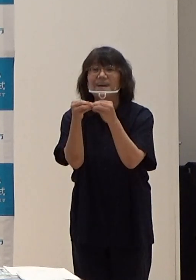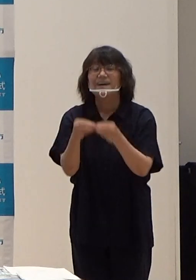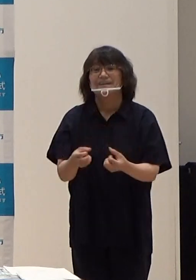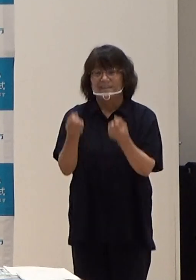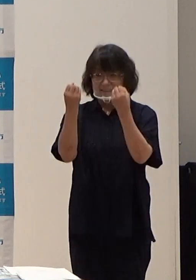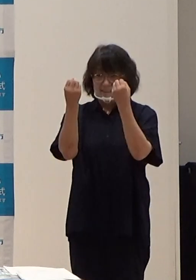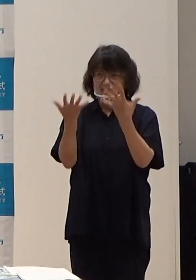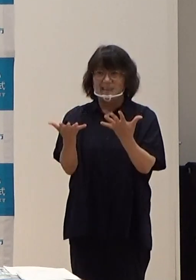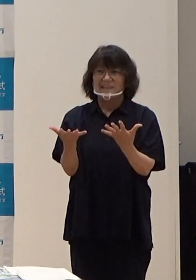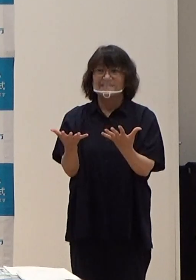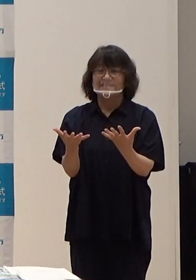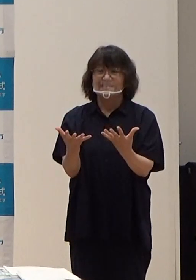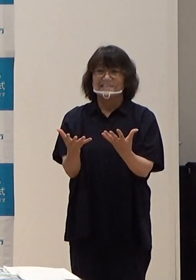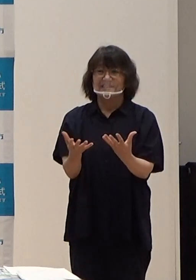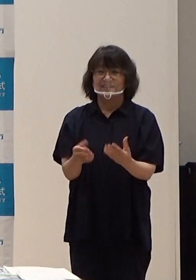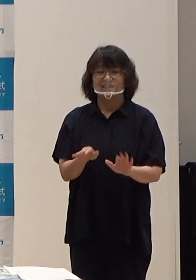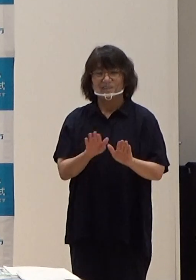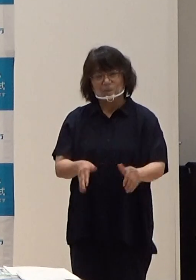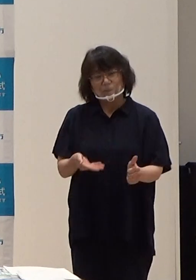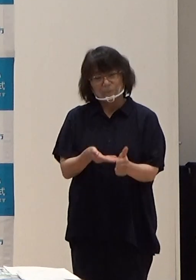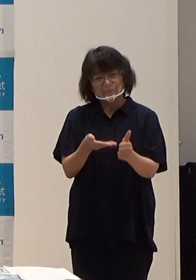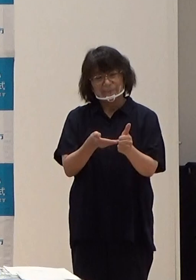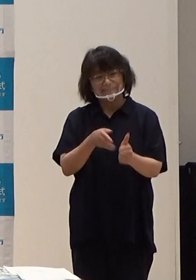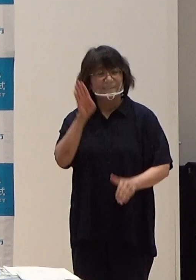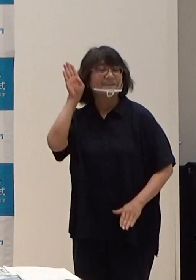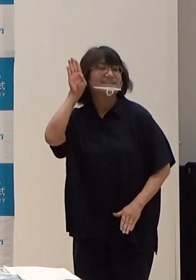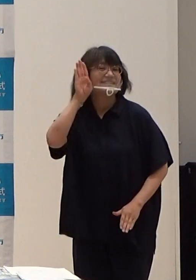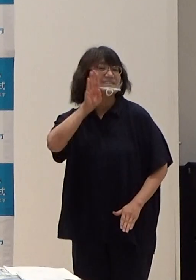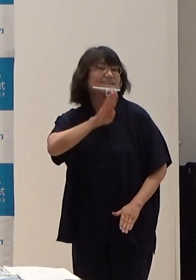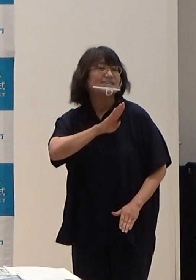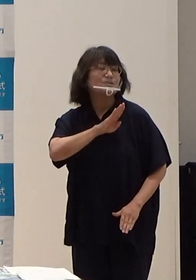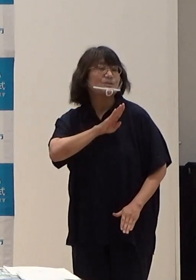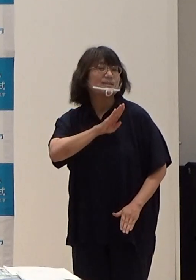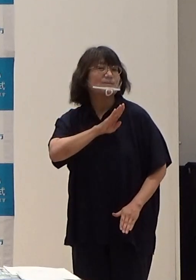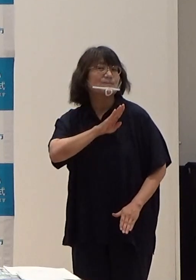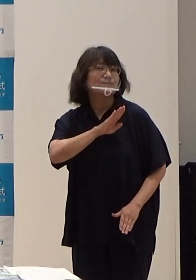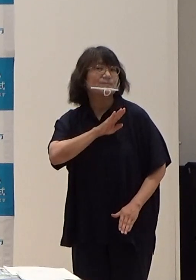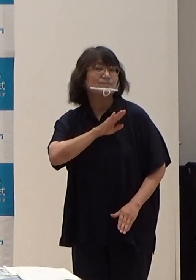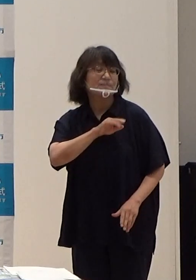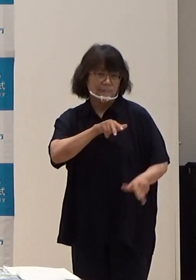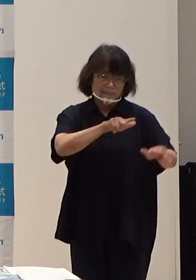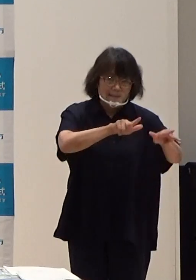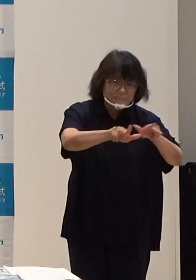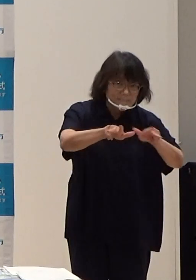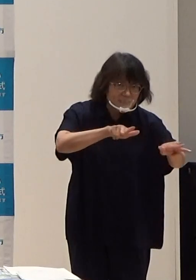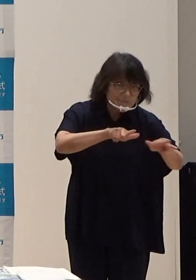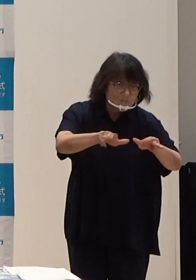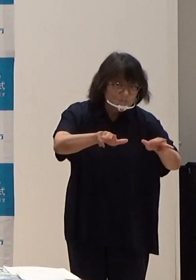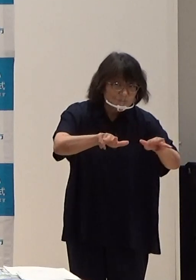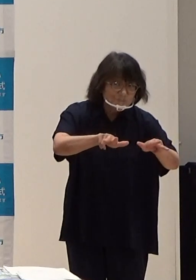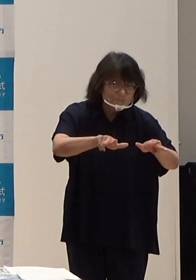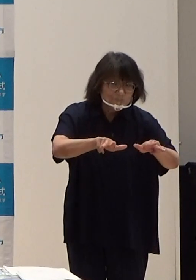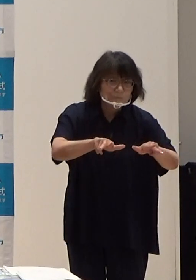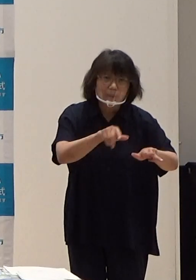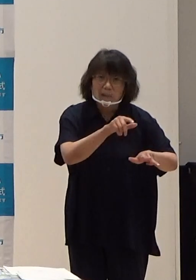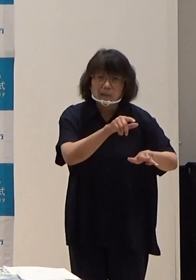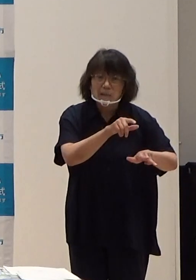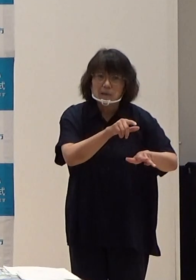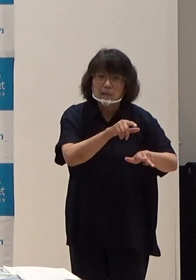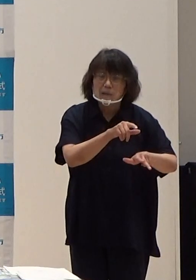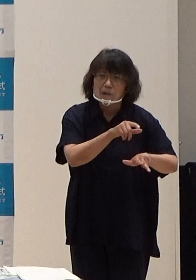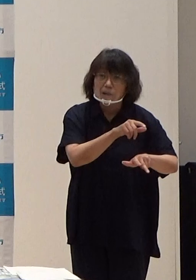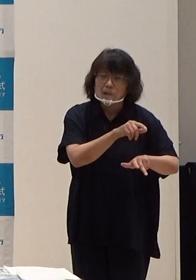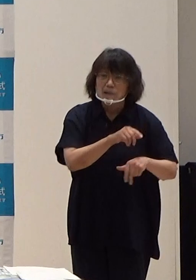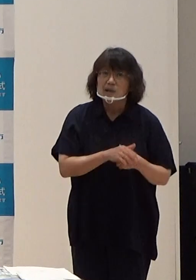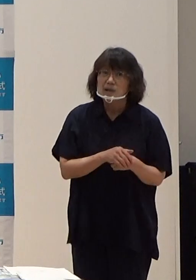この、子育てしやすいような施策とか何か検討中